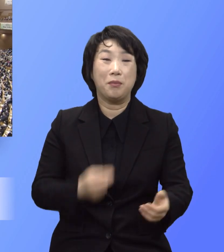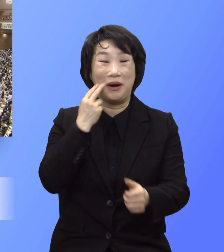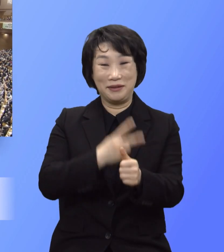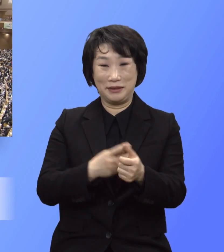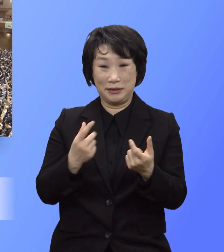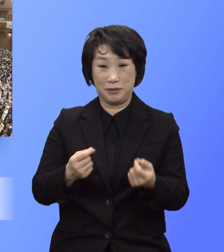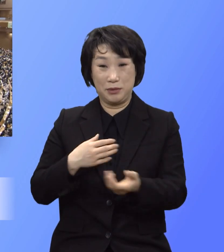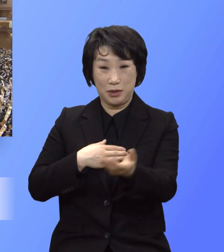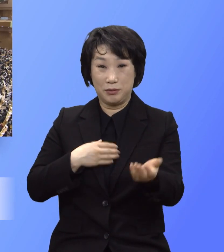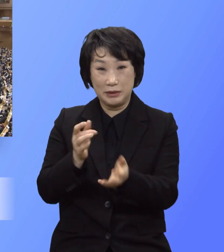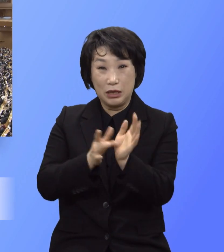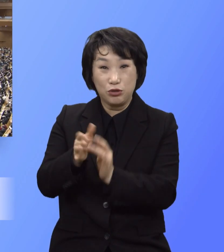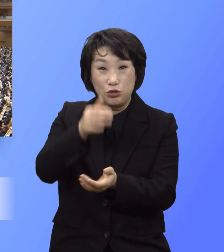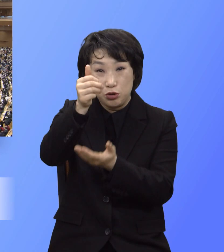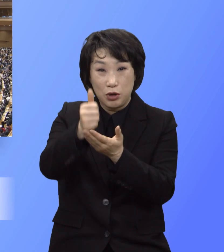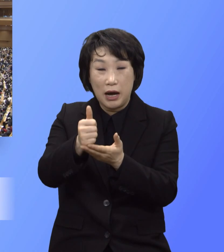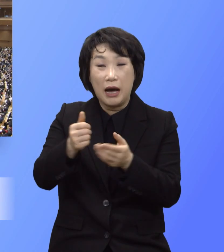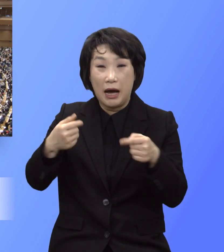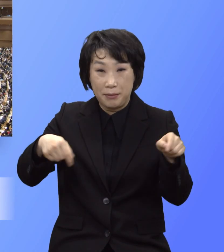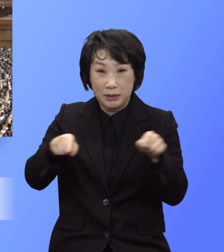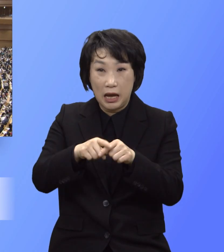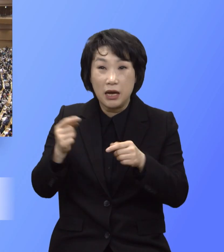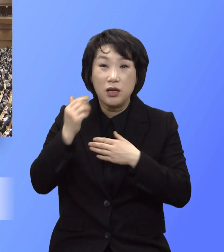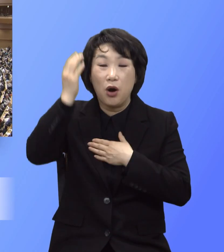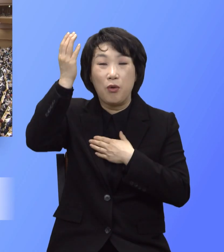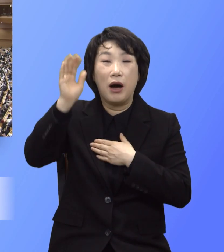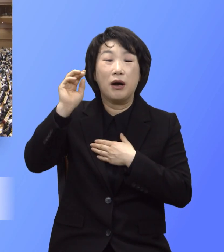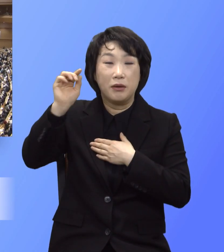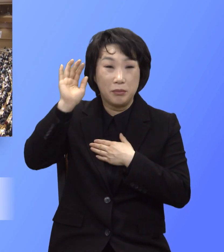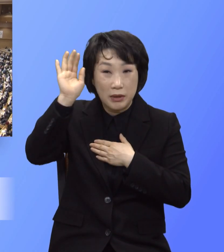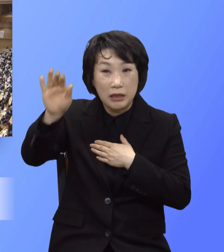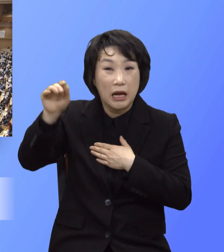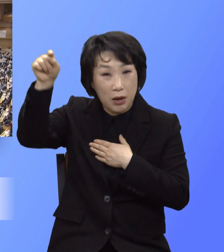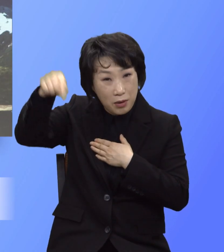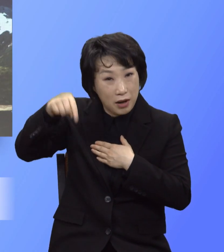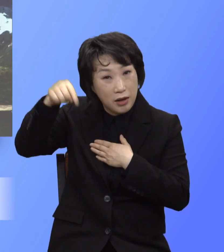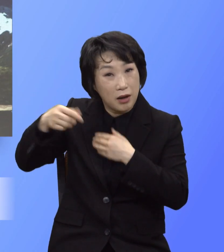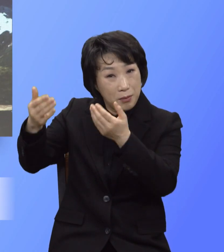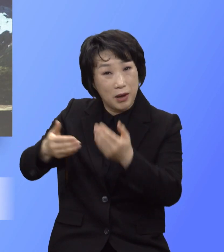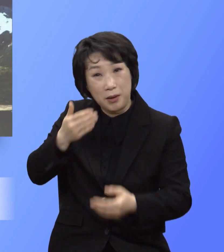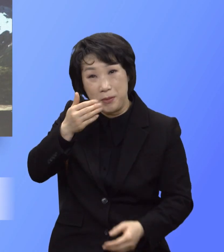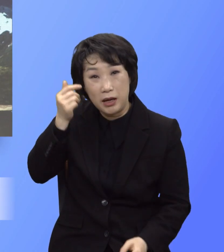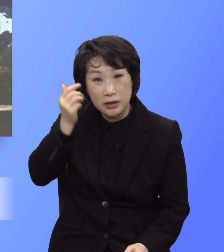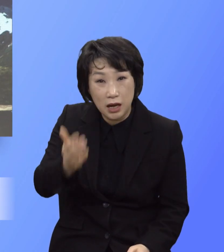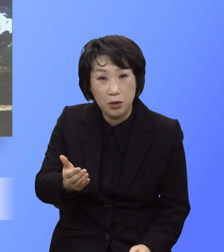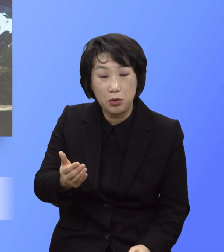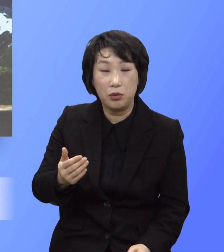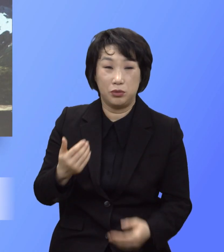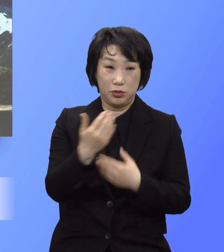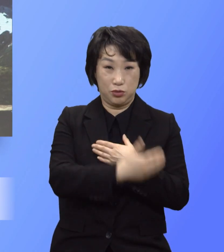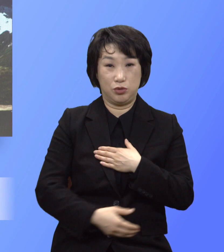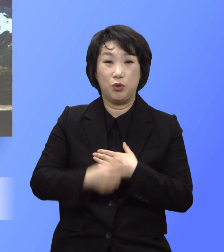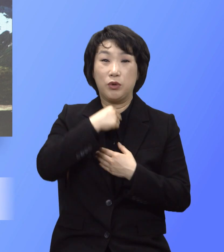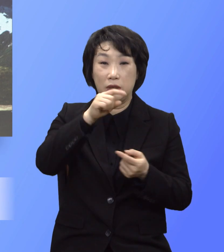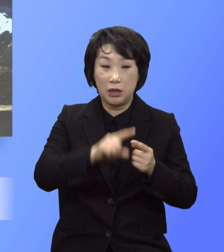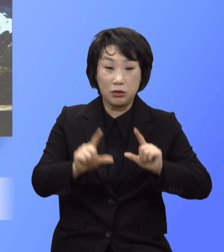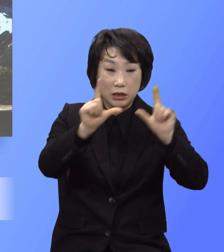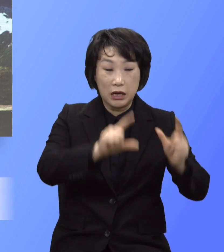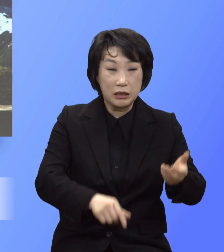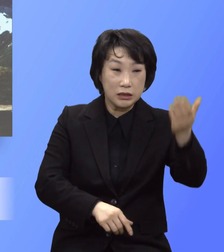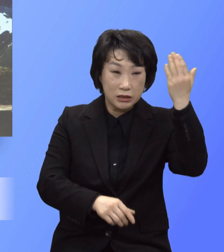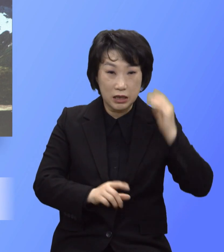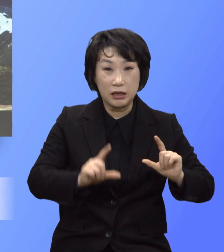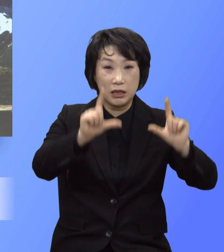같이 예수와 함께하는 장차 올 영광이 과연 있겠는가? 그러므로 육신의 요구대로 산 지난